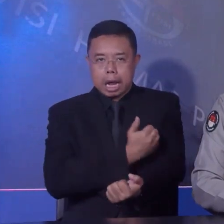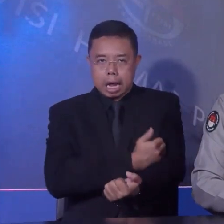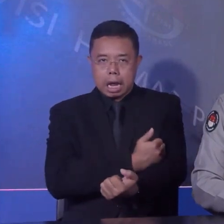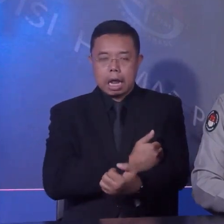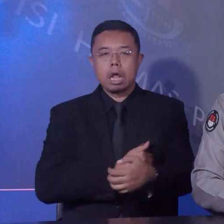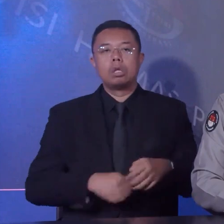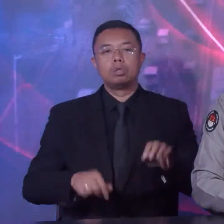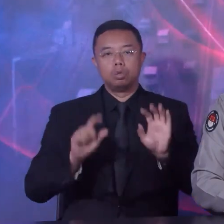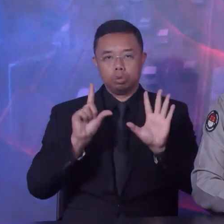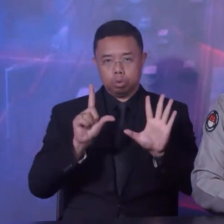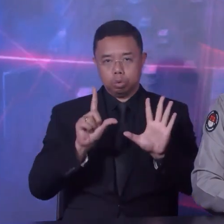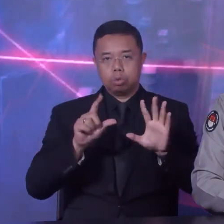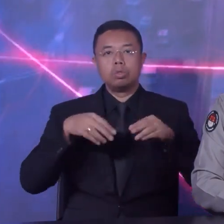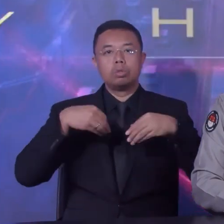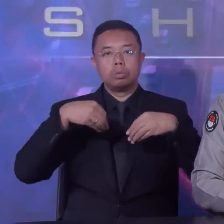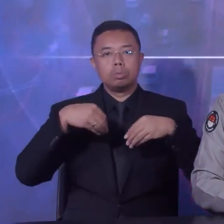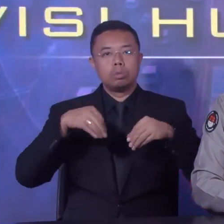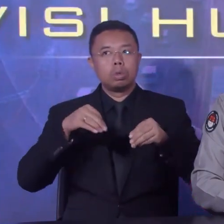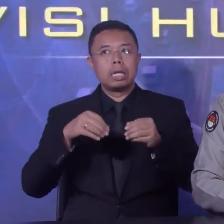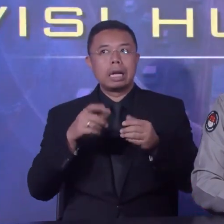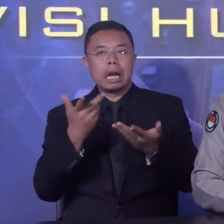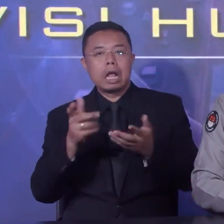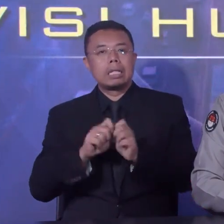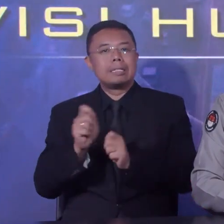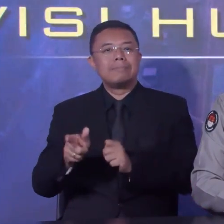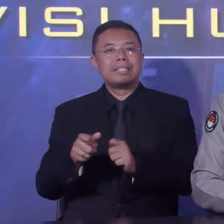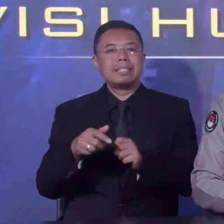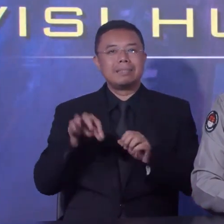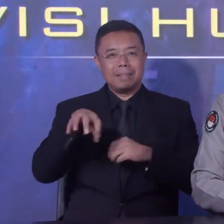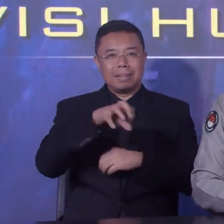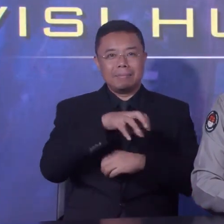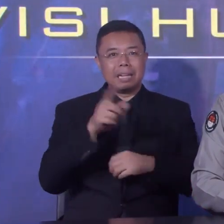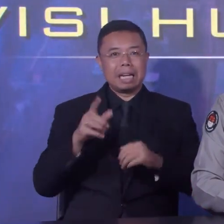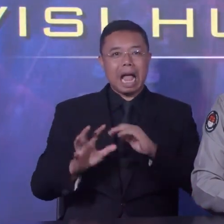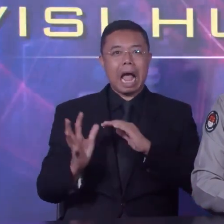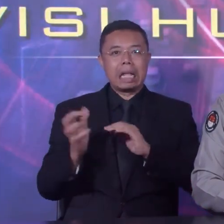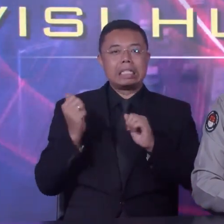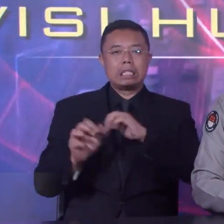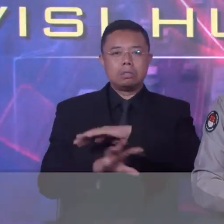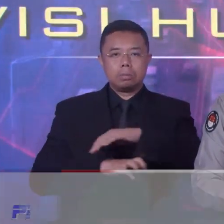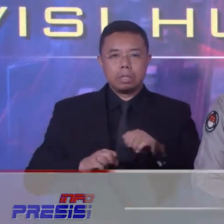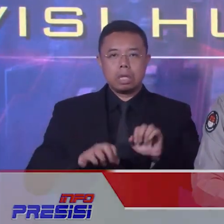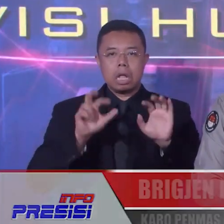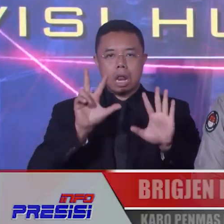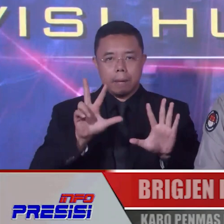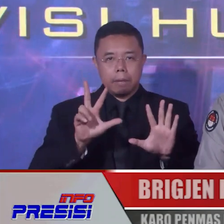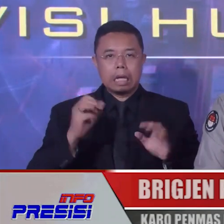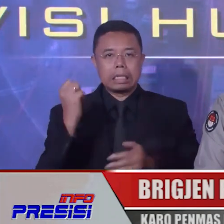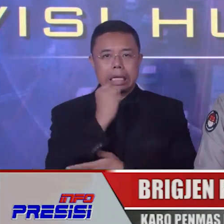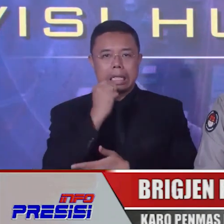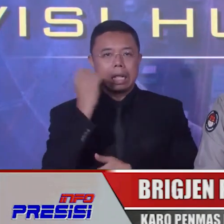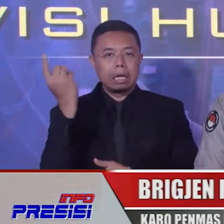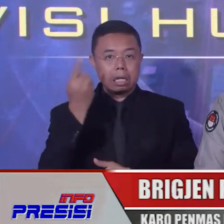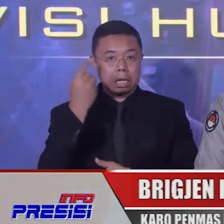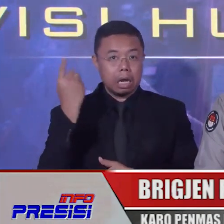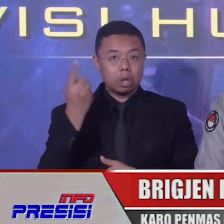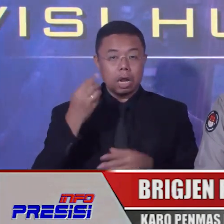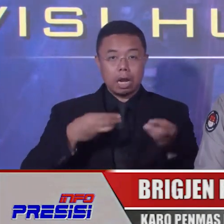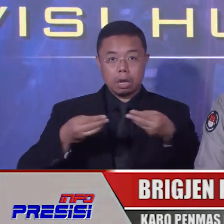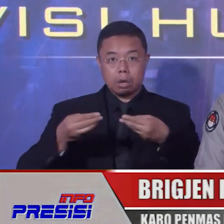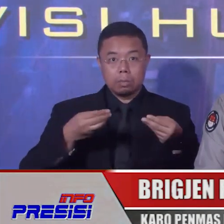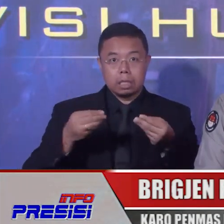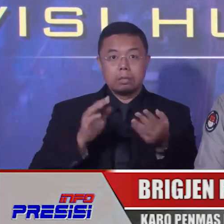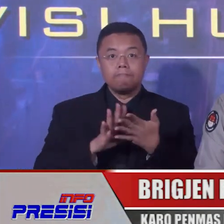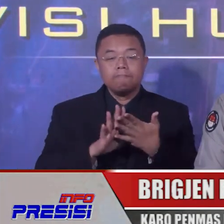narkotika 7 tindak pidana pencucian uang 8 kejahatan ekonomi internasional 9 pembajakan